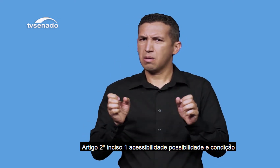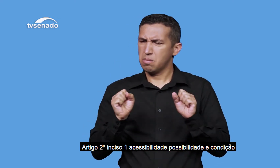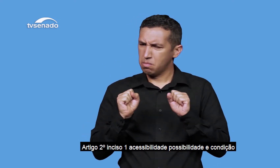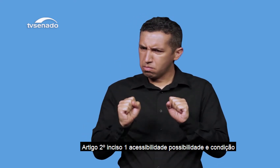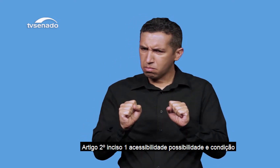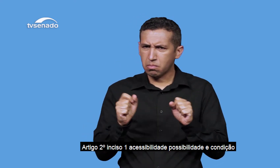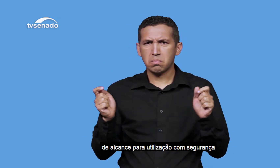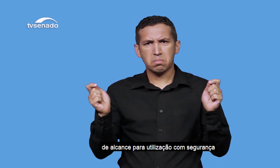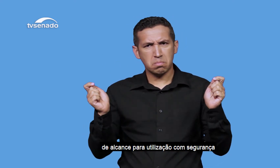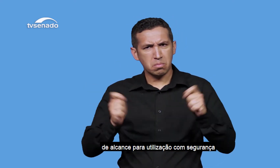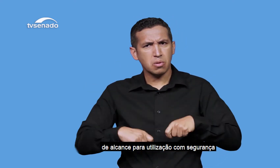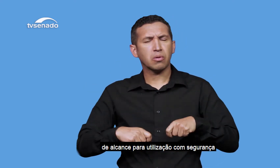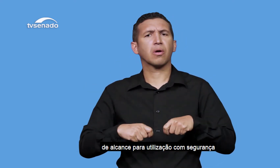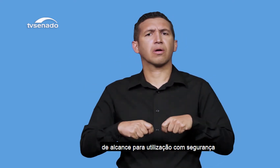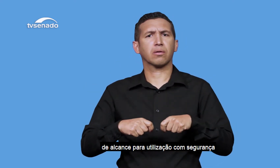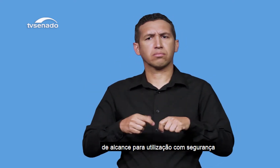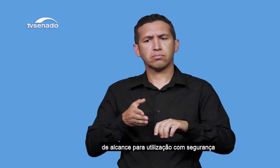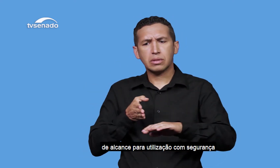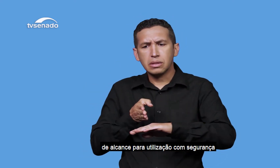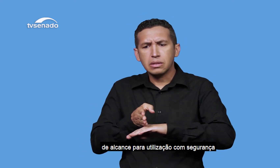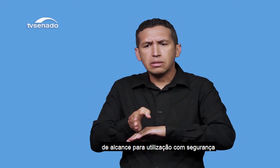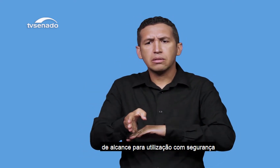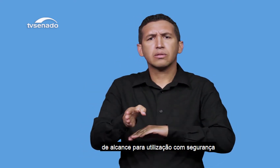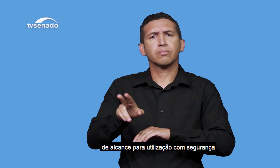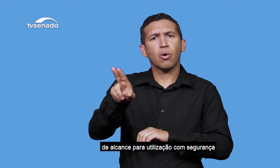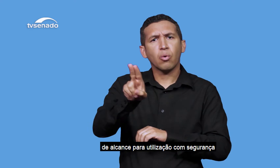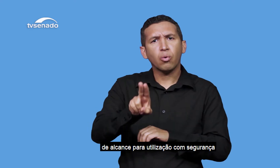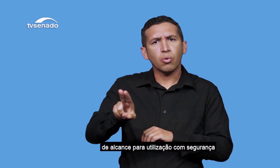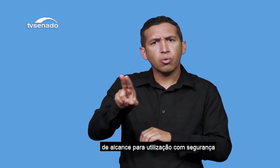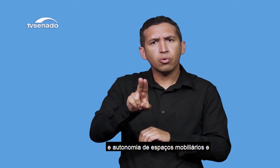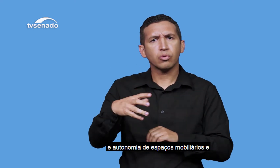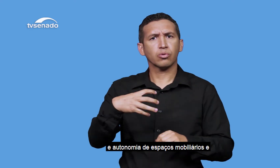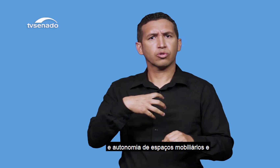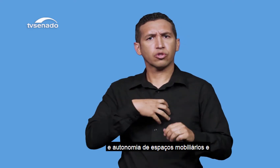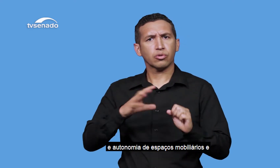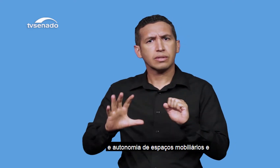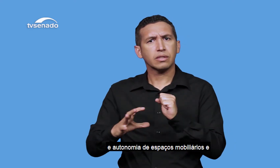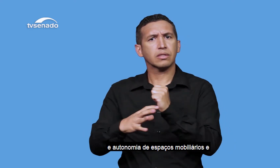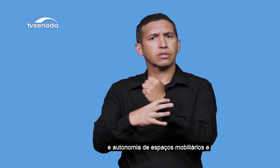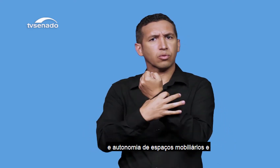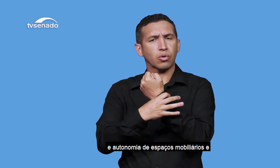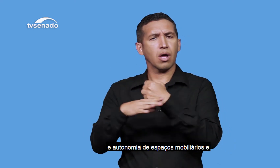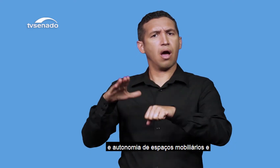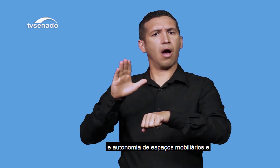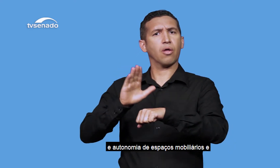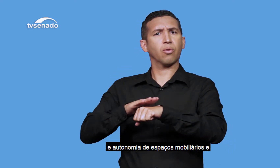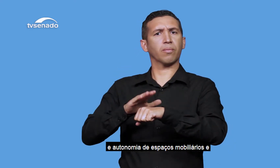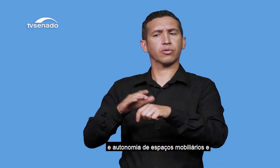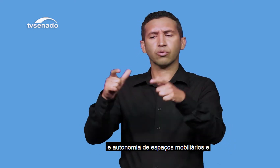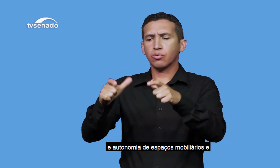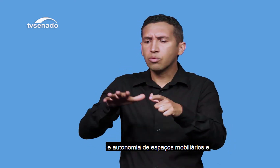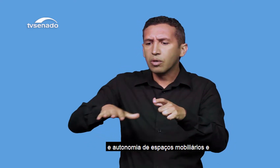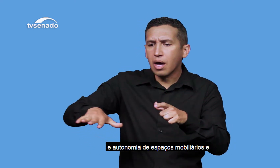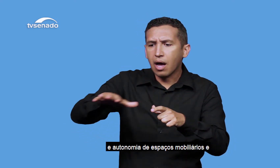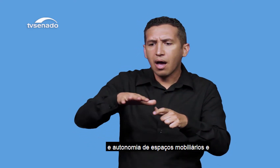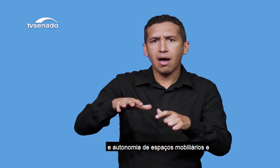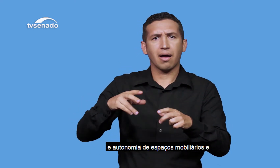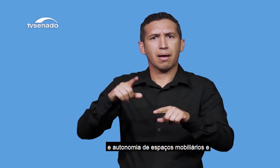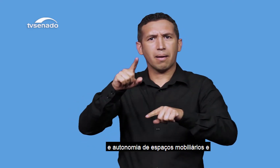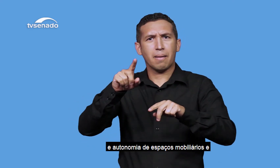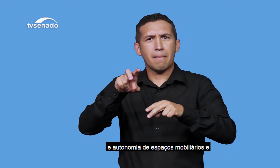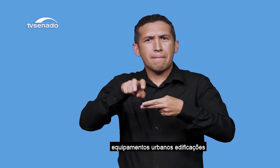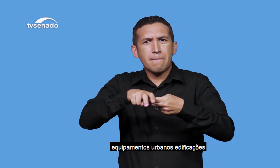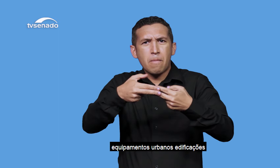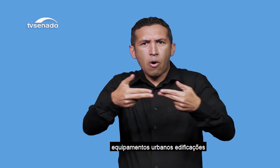possibilidade e condição de alcance para utilização com segurança e autonomia de espaços mobiliários